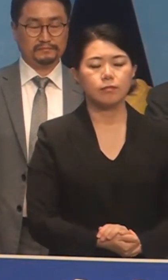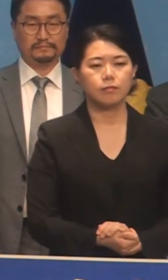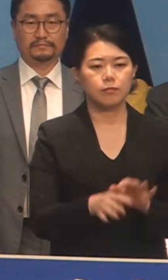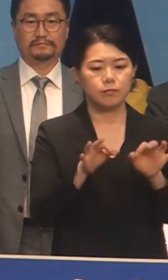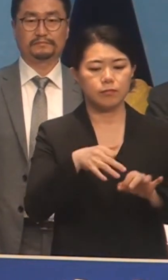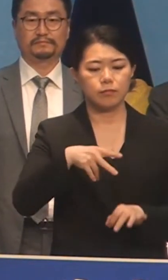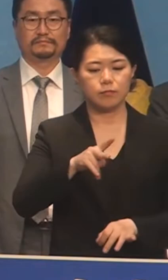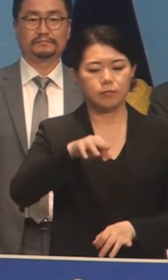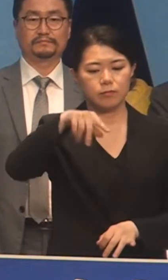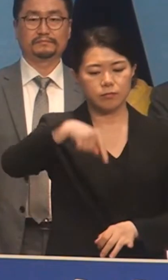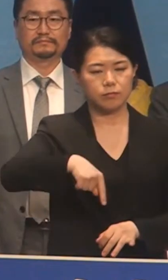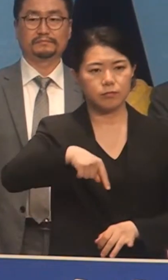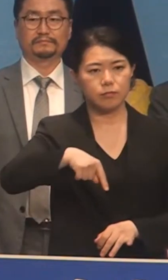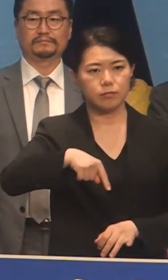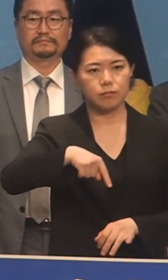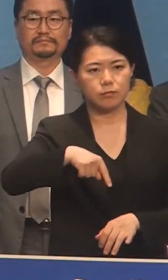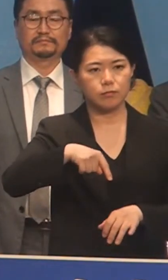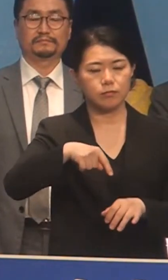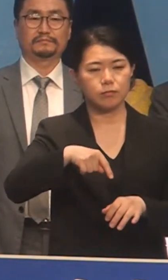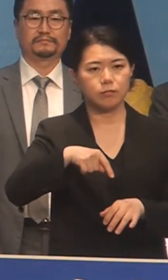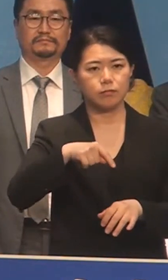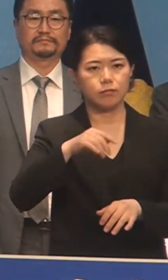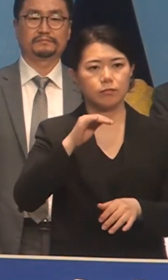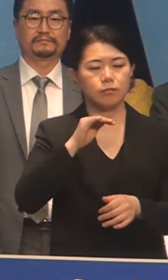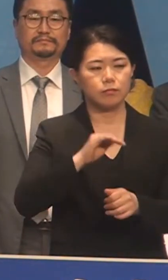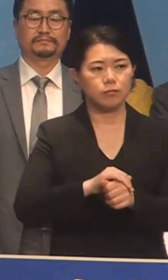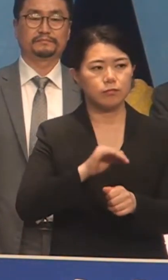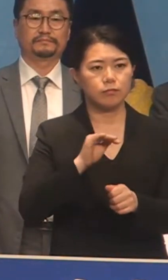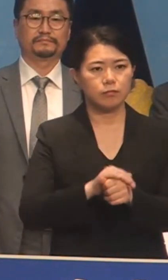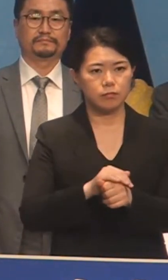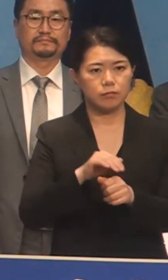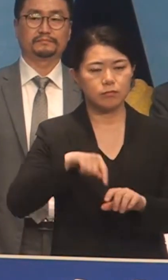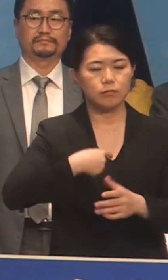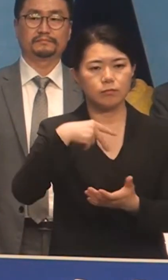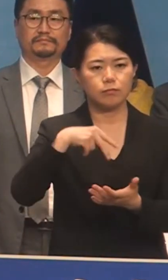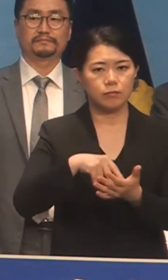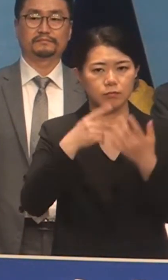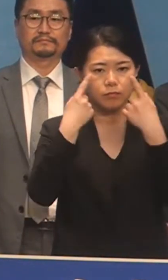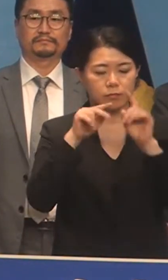그리고 김경수 경상국립대학교 교수, 그리고 이주한